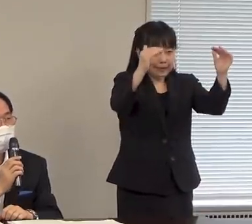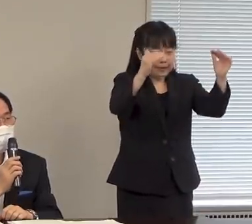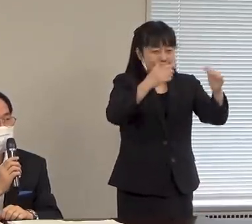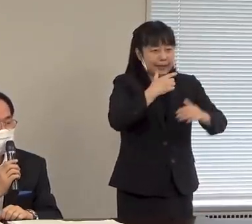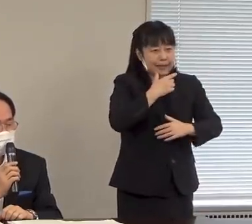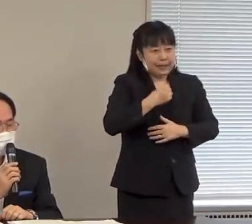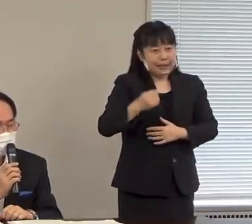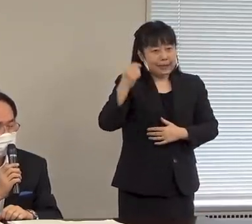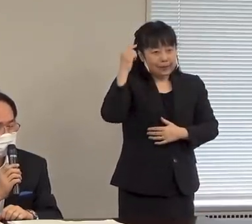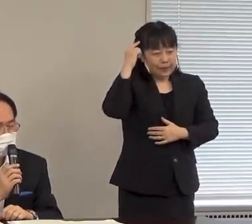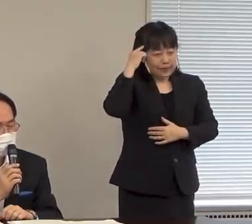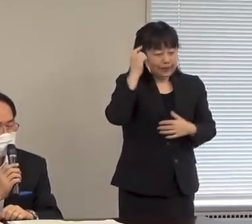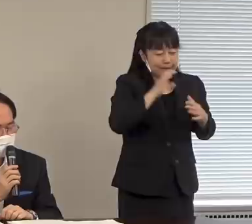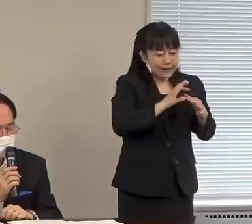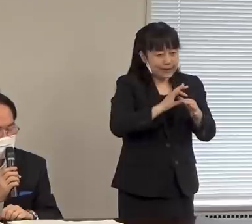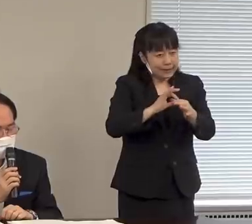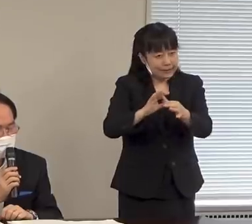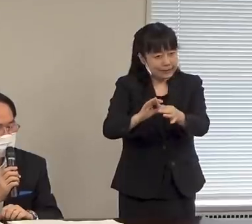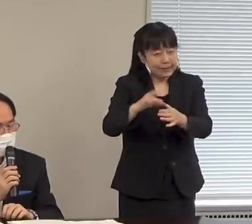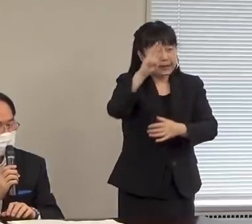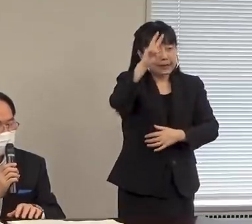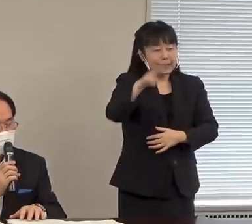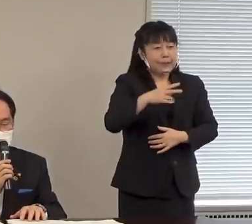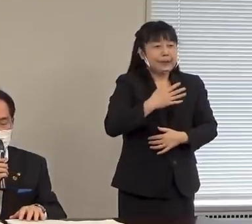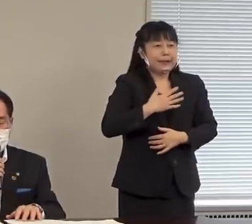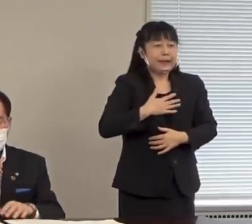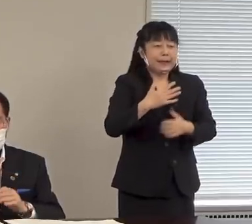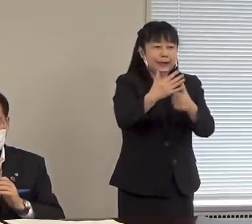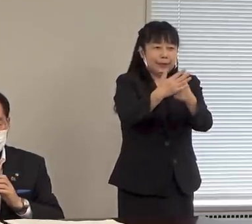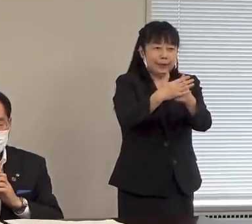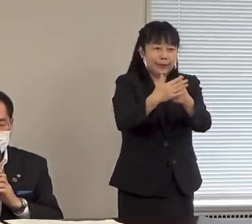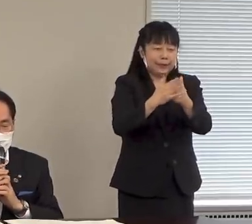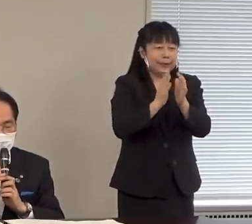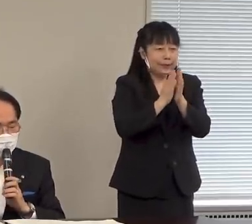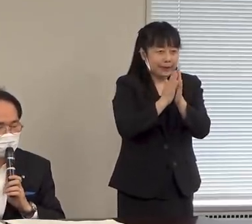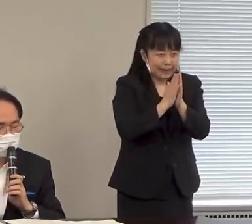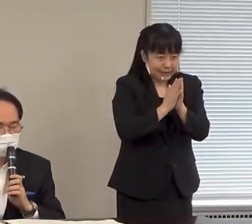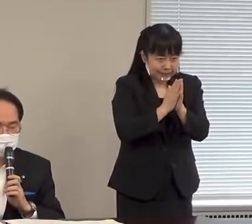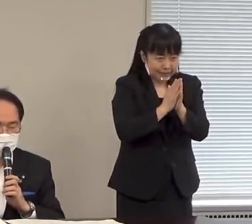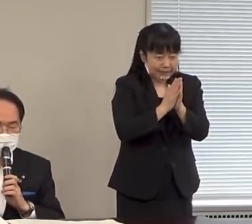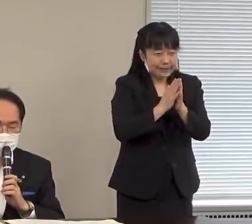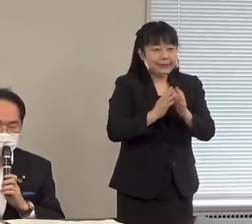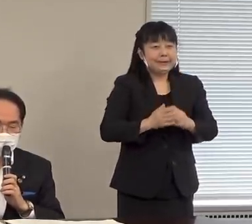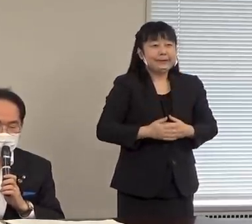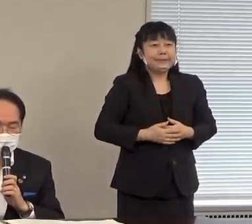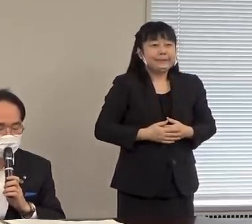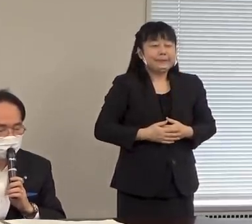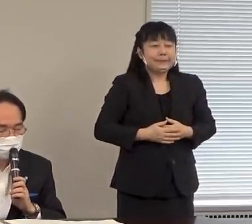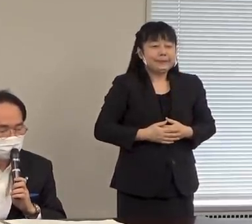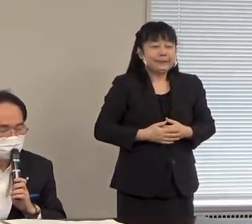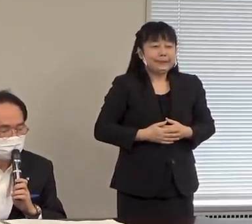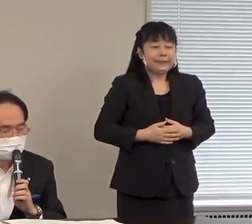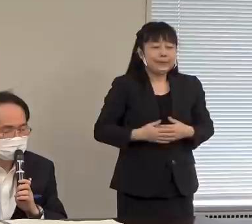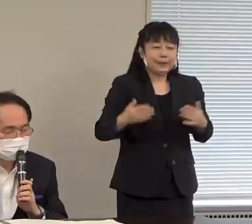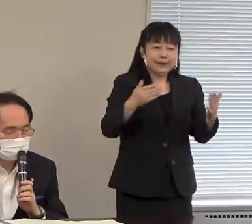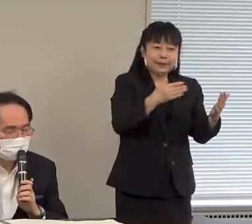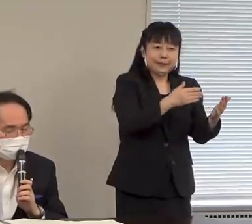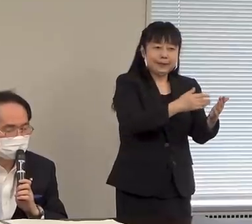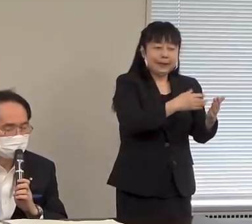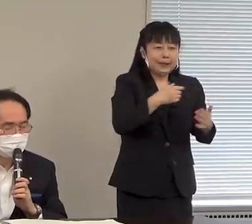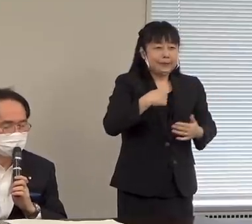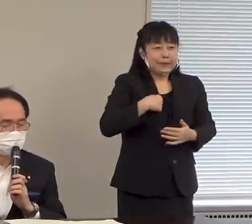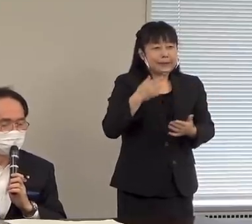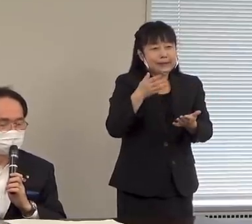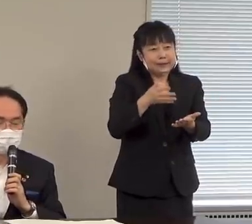をお願いする次第でございます。以上で議題1についての私の説明